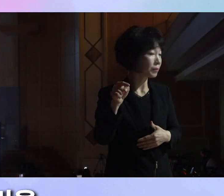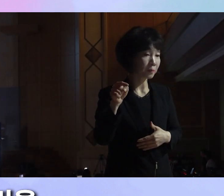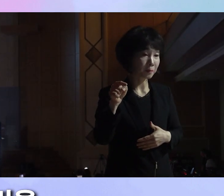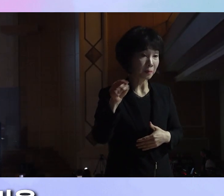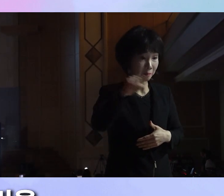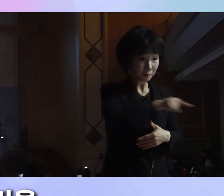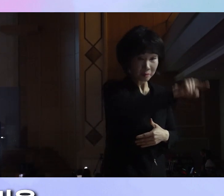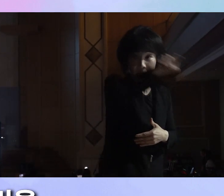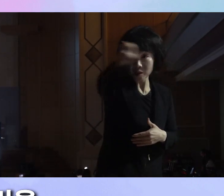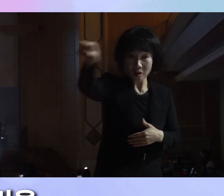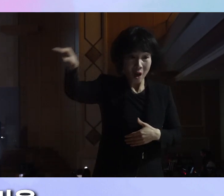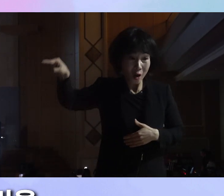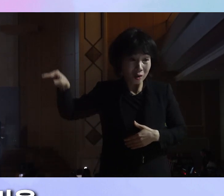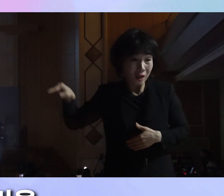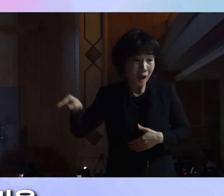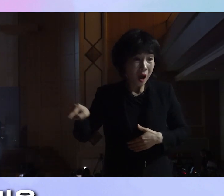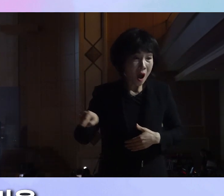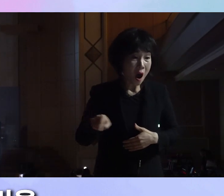저들이